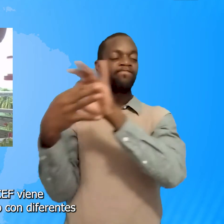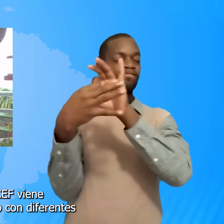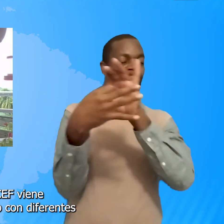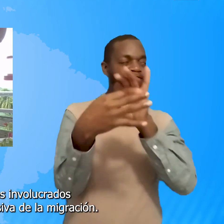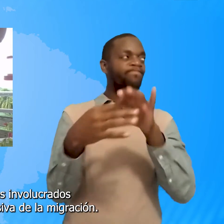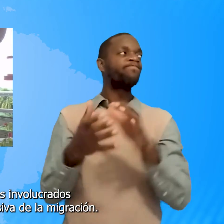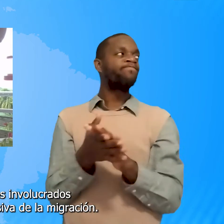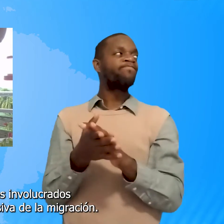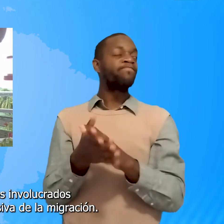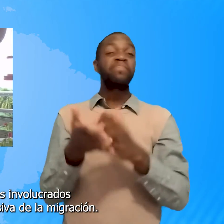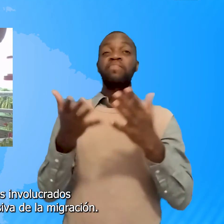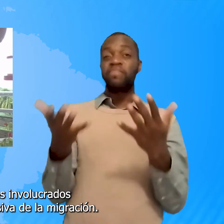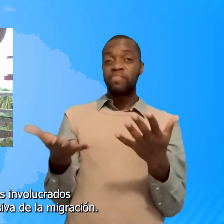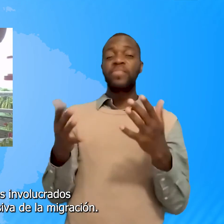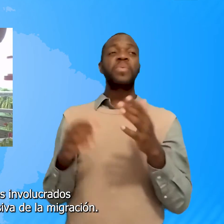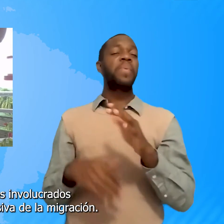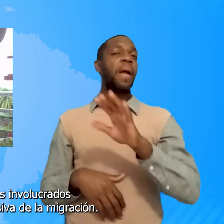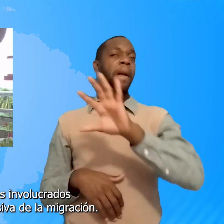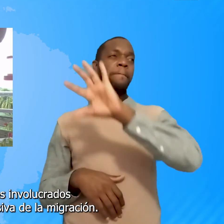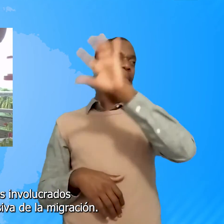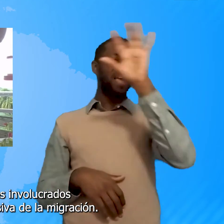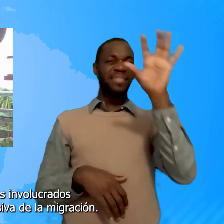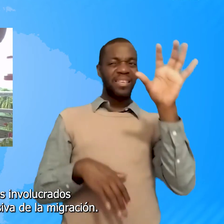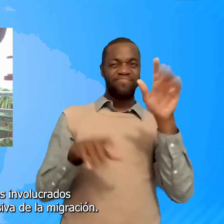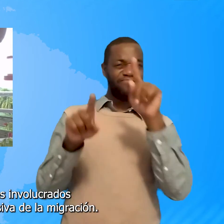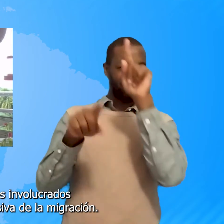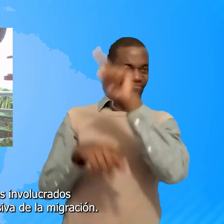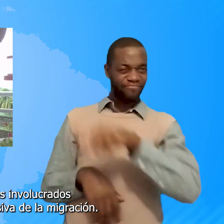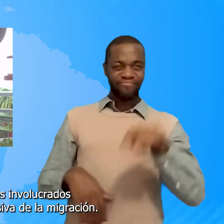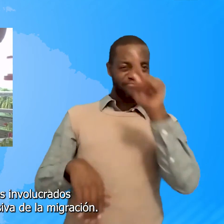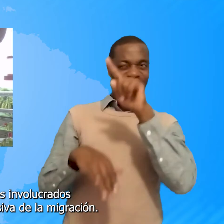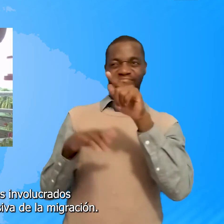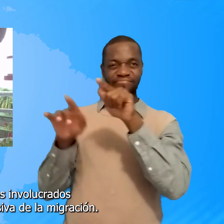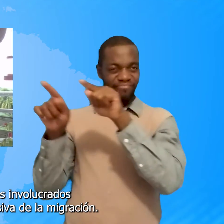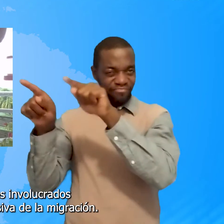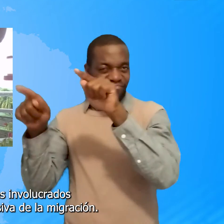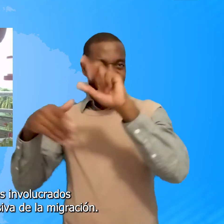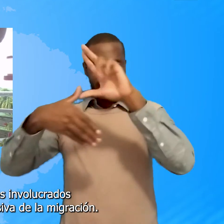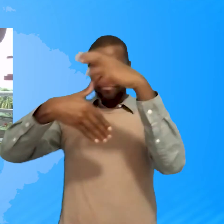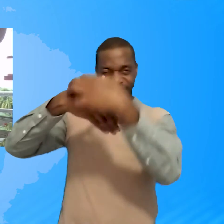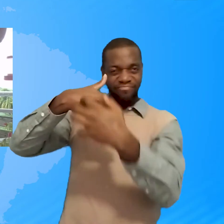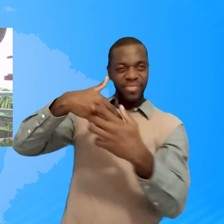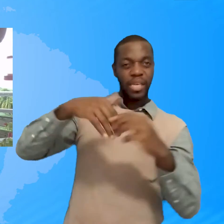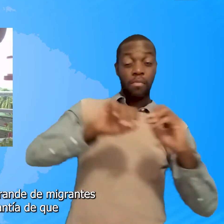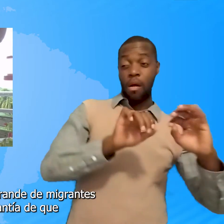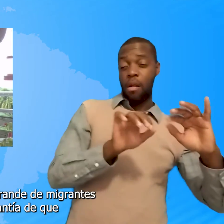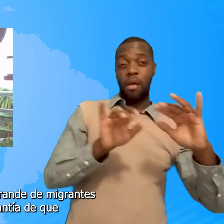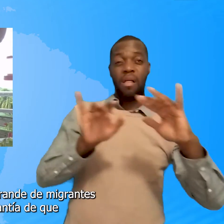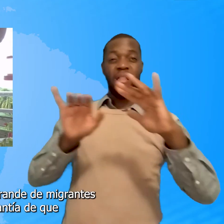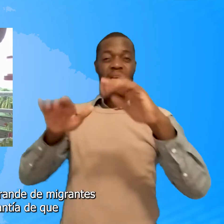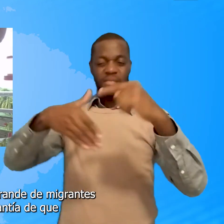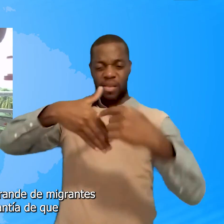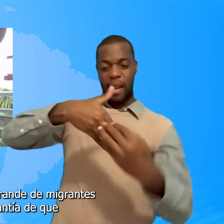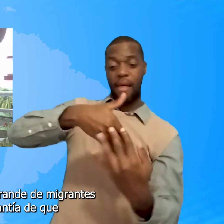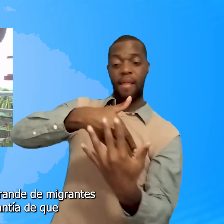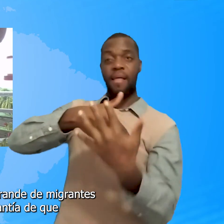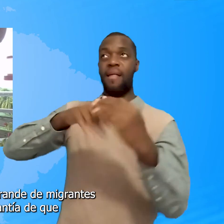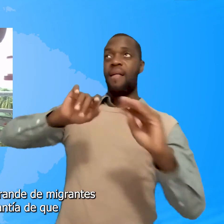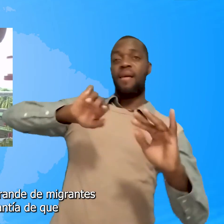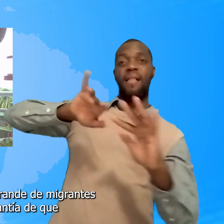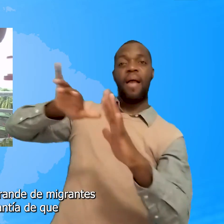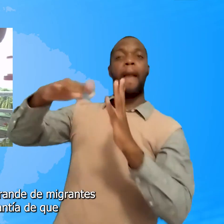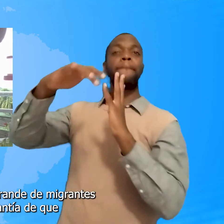con todos los países involucrados en la recepción masiva de la migración. Hay un